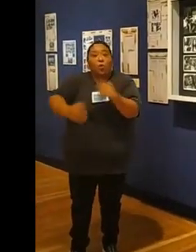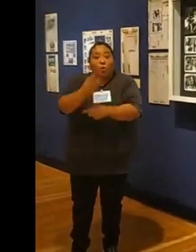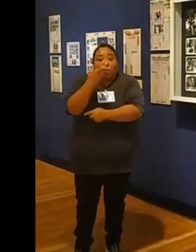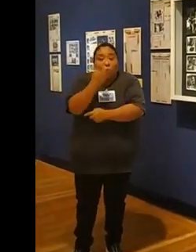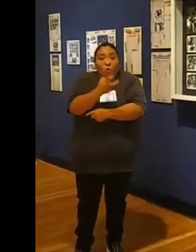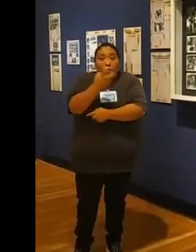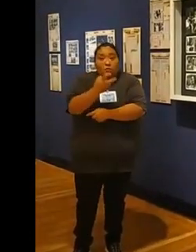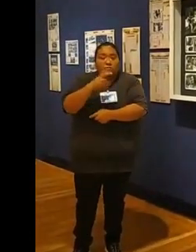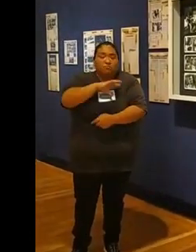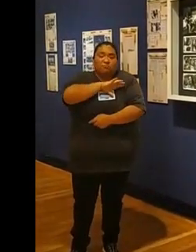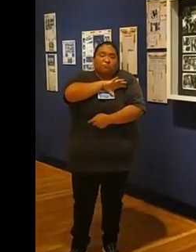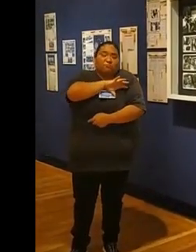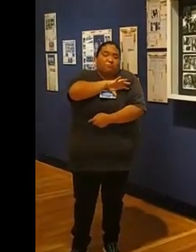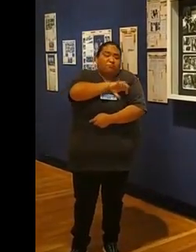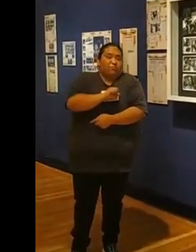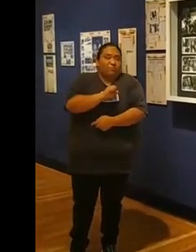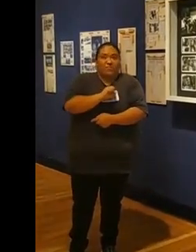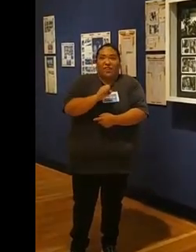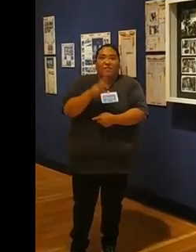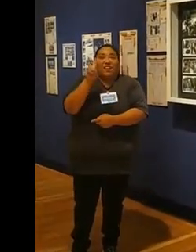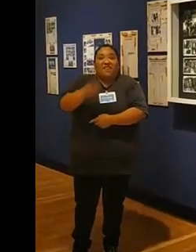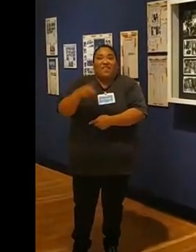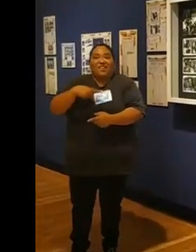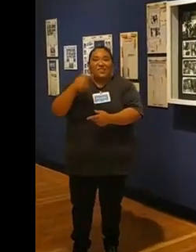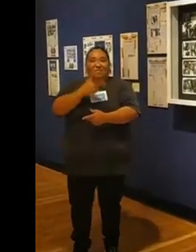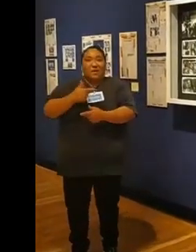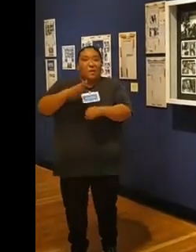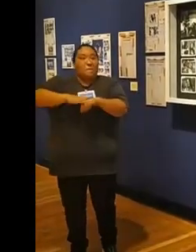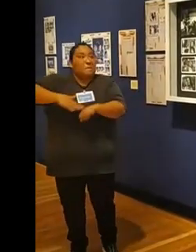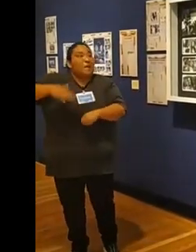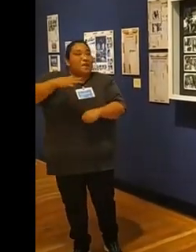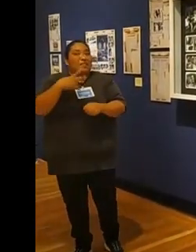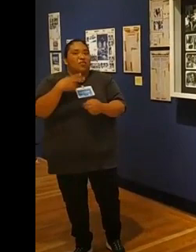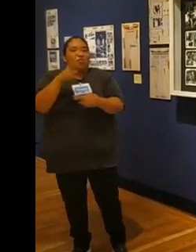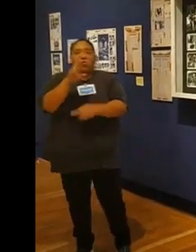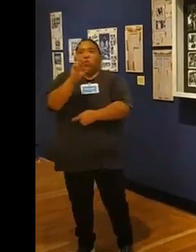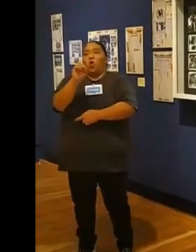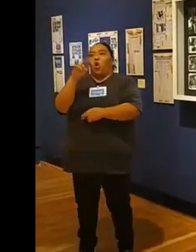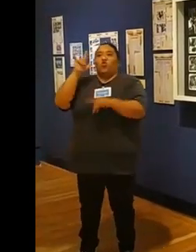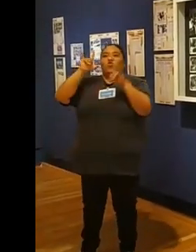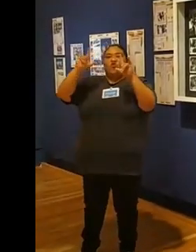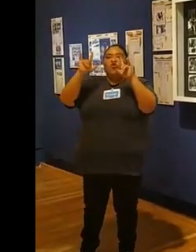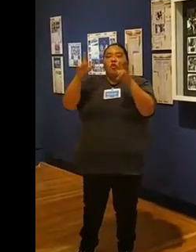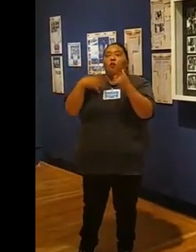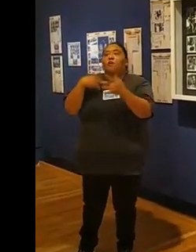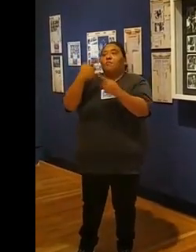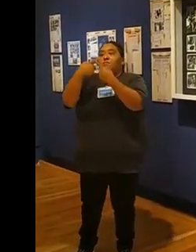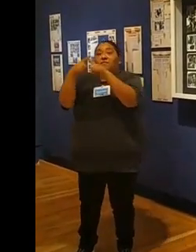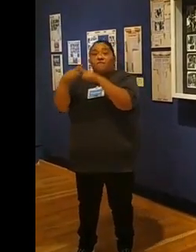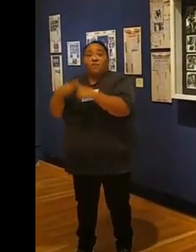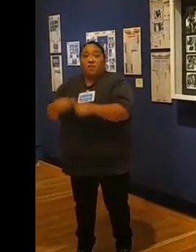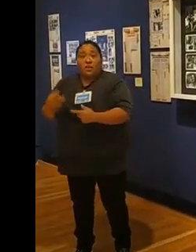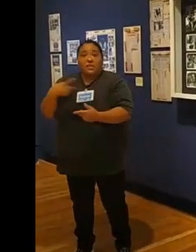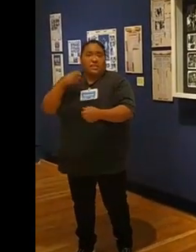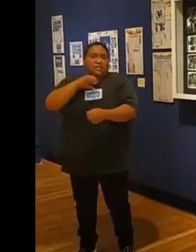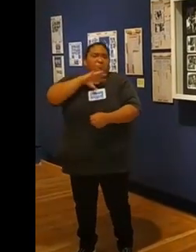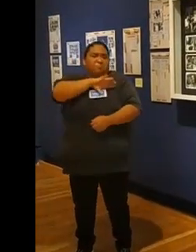empieza a fascinar esta música extranjera, sobre todo el rock and roll, que se empieza a tomar un poco de auge.